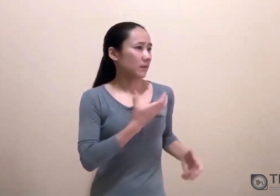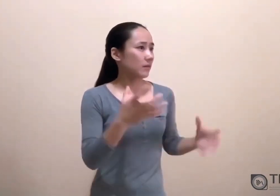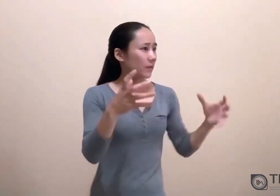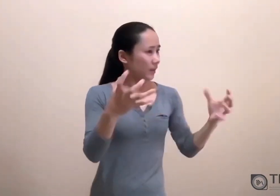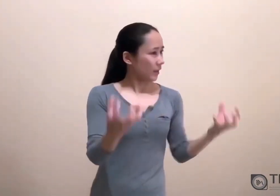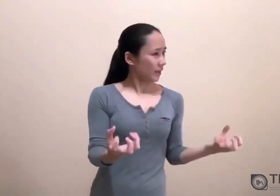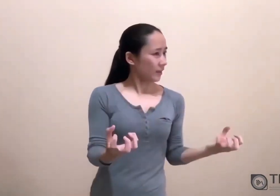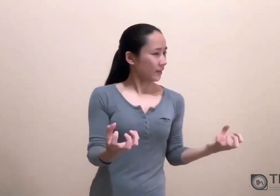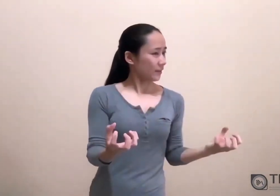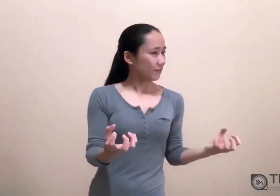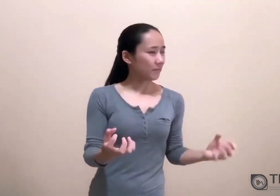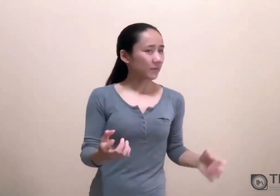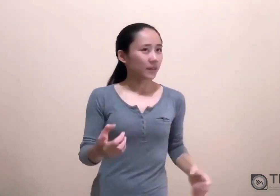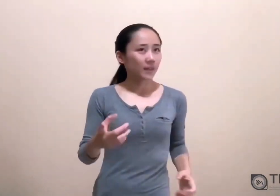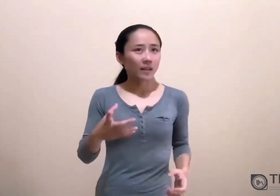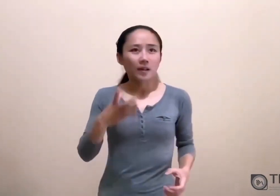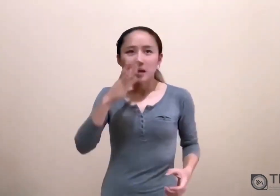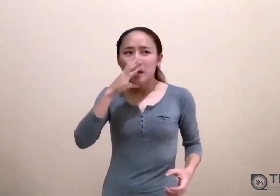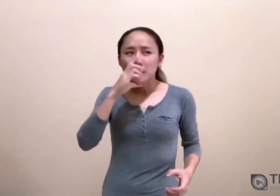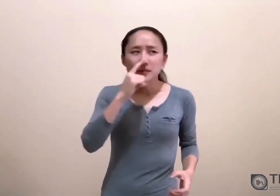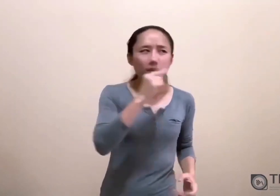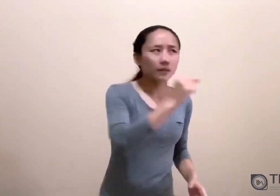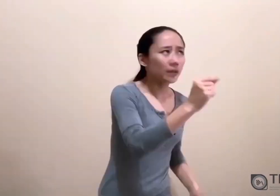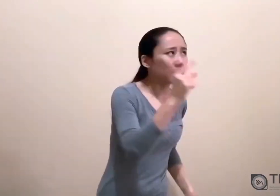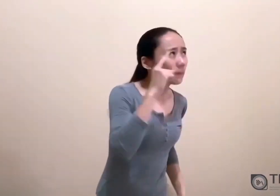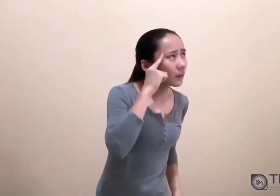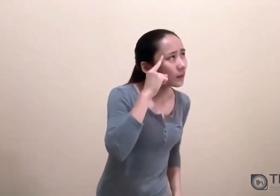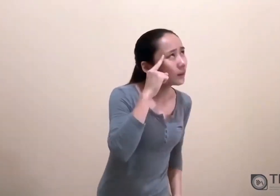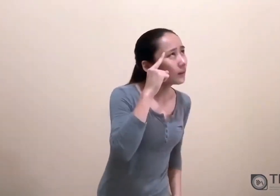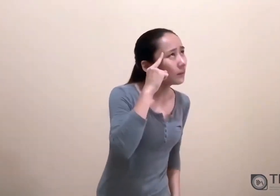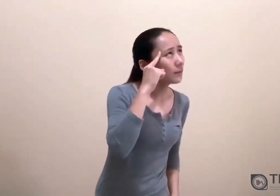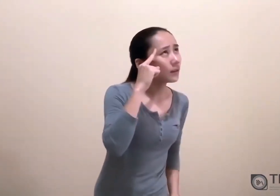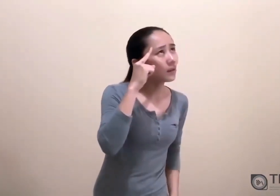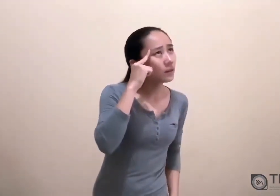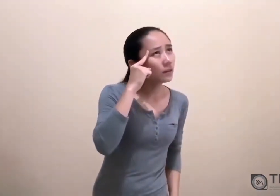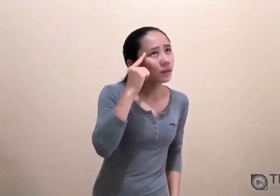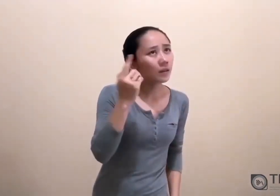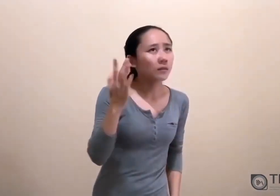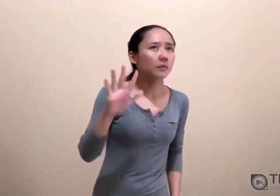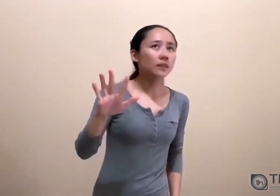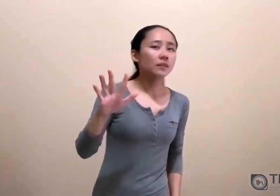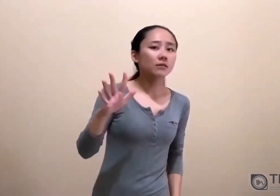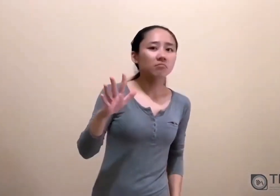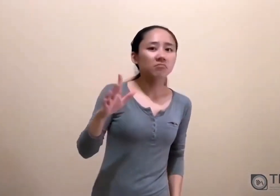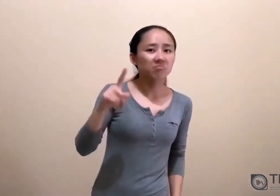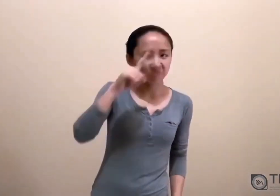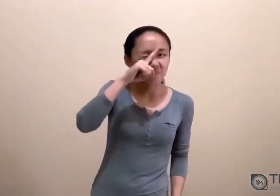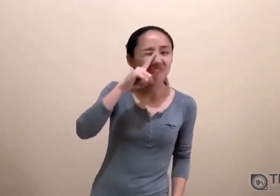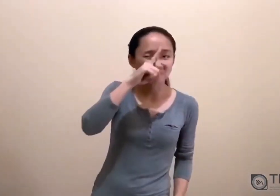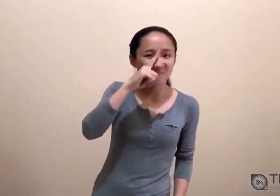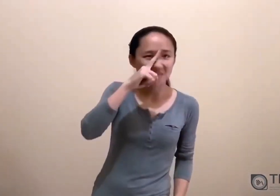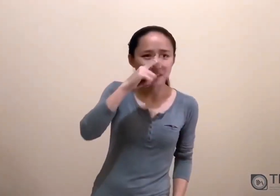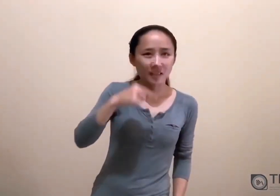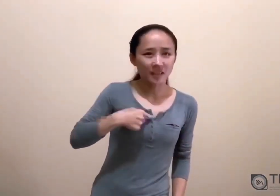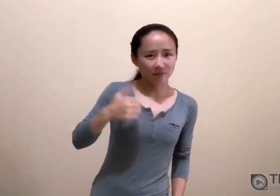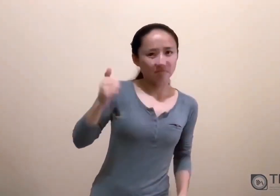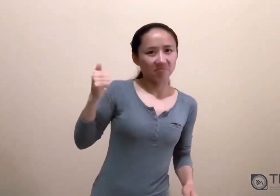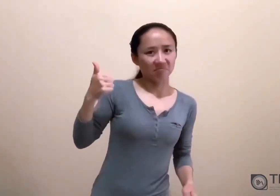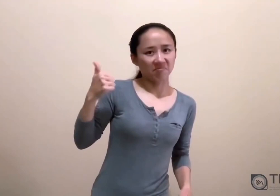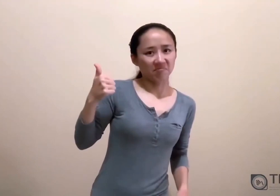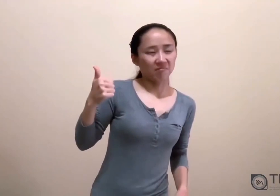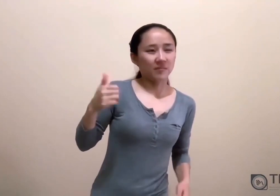de ser a minha amiga? E a cegonha ficou pensativa. Sabia que era perigoso,